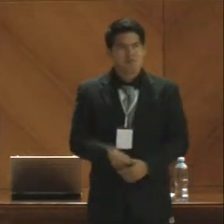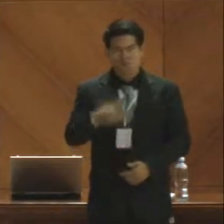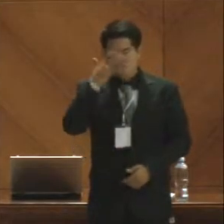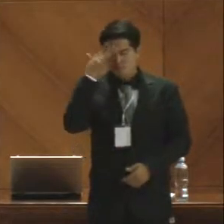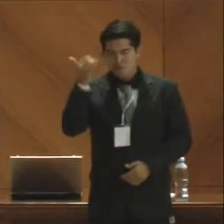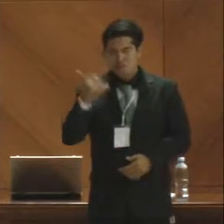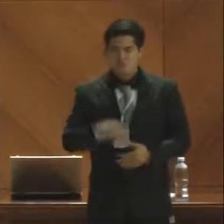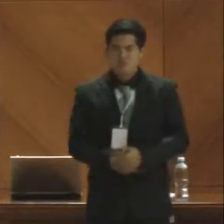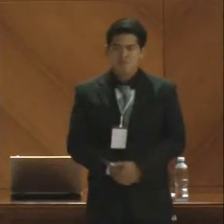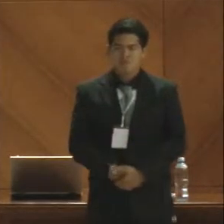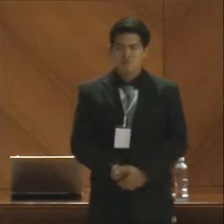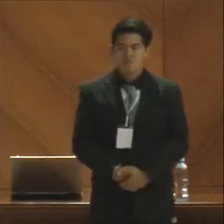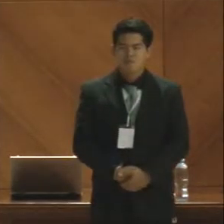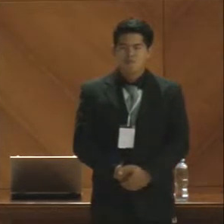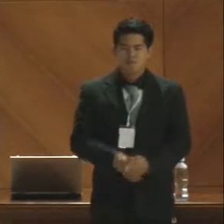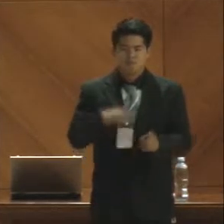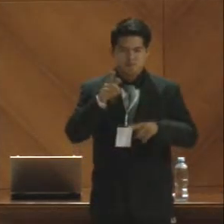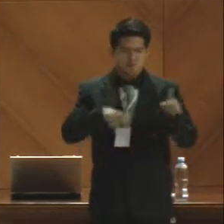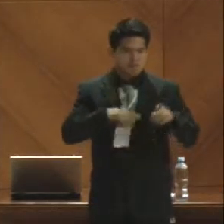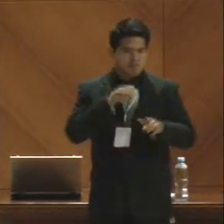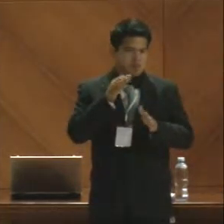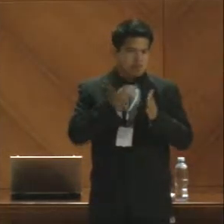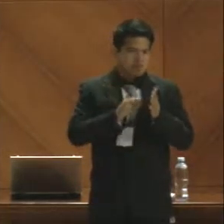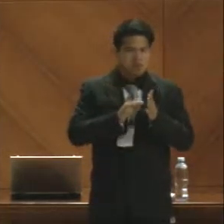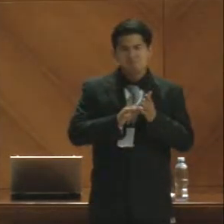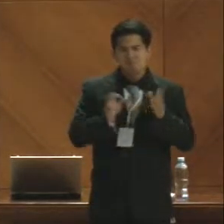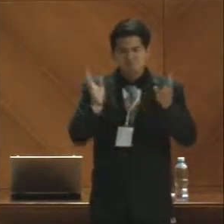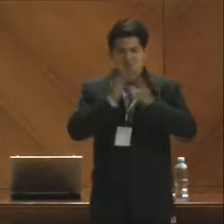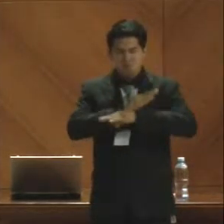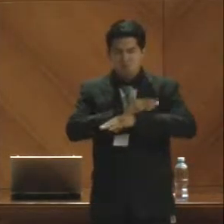¿Ustedes se han preguntado por qué el Facebook es gratis?